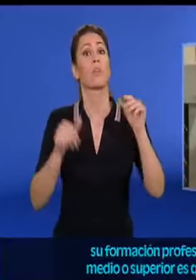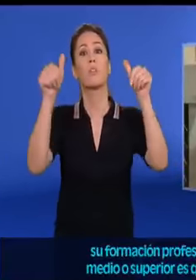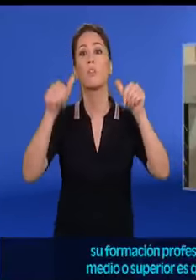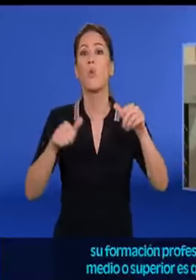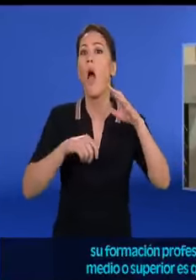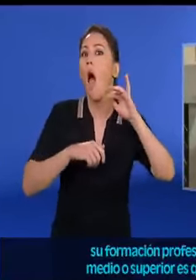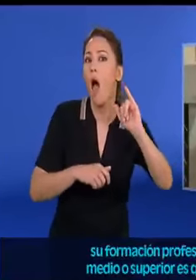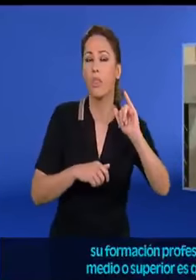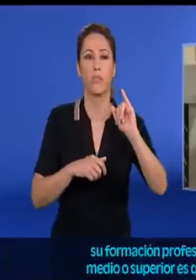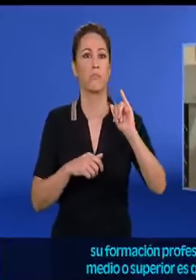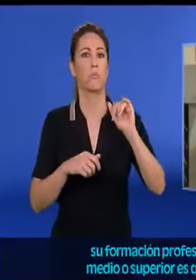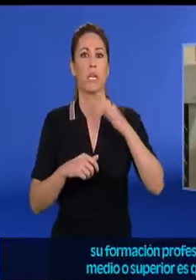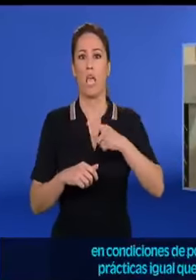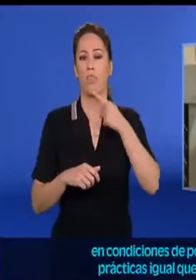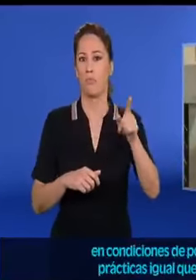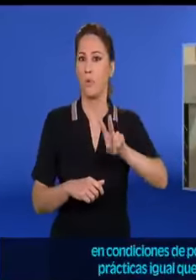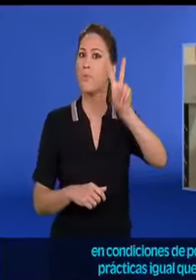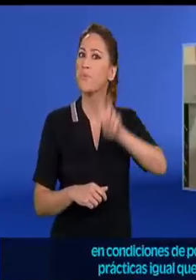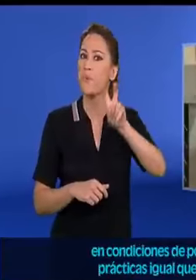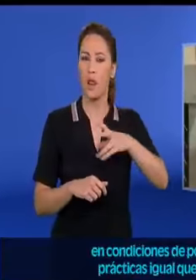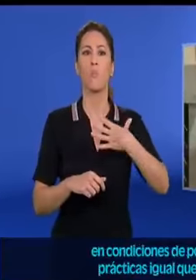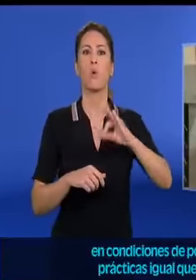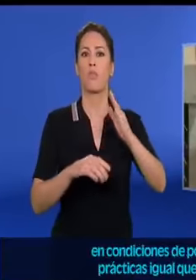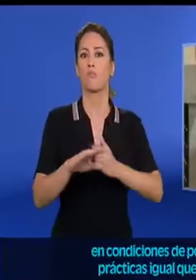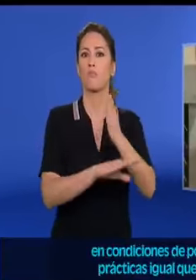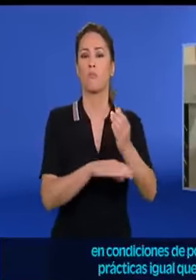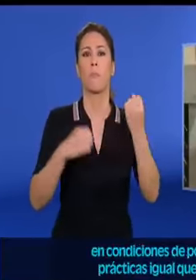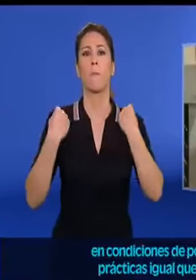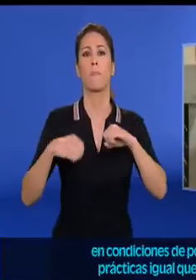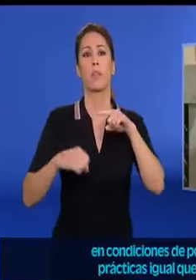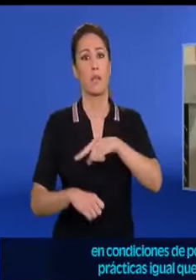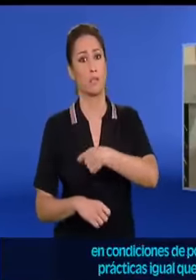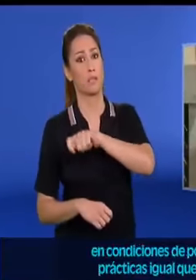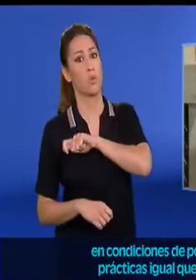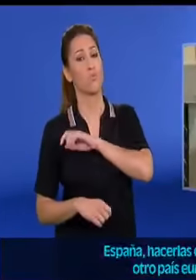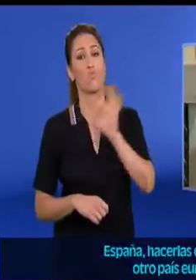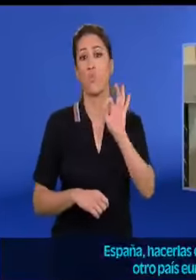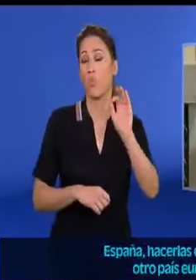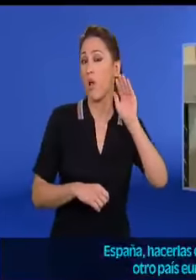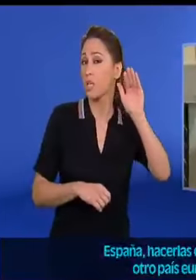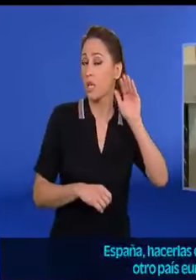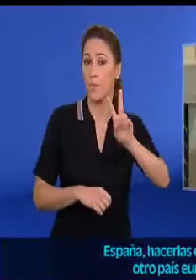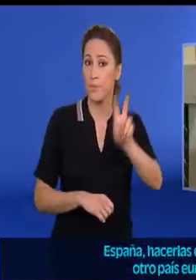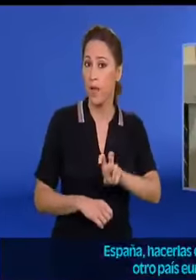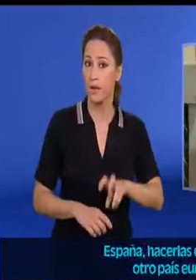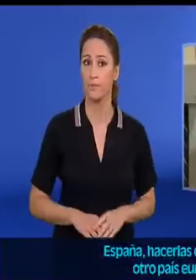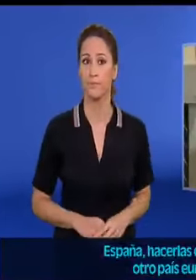medio o superior, es que deben estar en condiciones de poder hacer sus prácticas, igual que las harían en España, hacerlas en cualquier otro